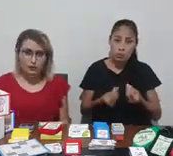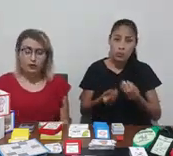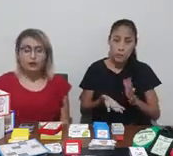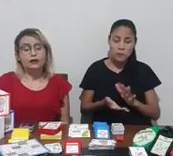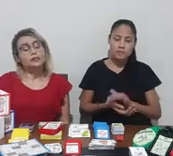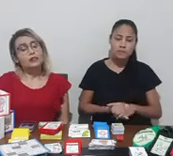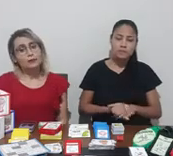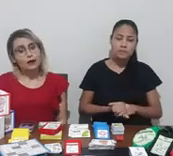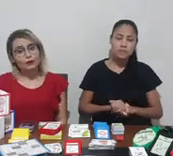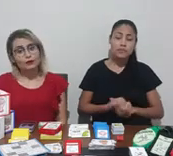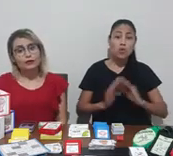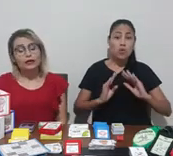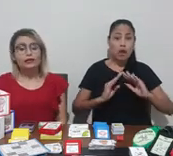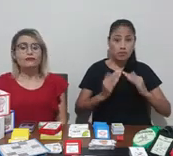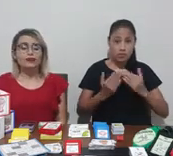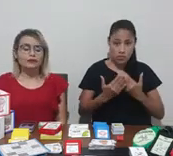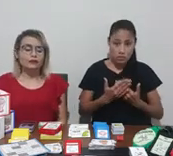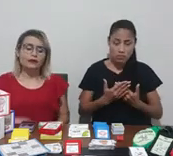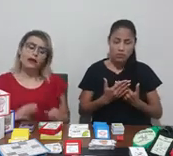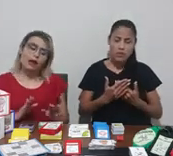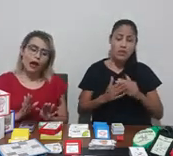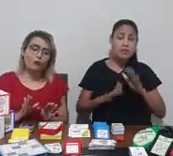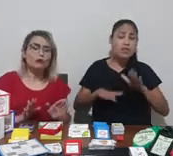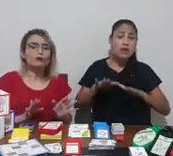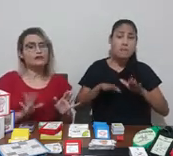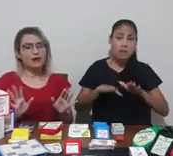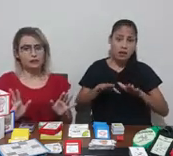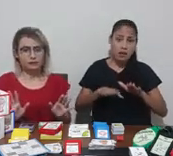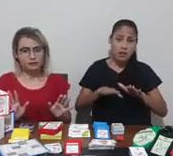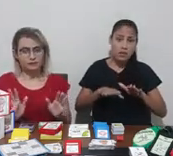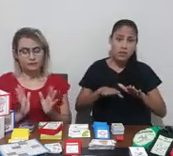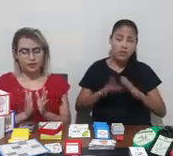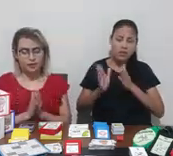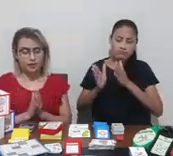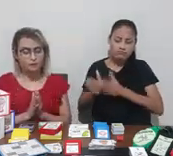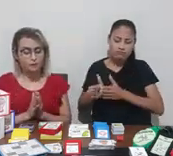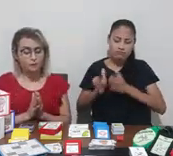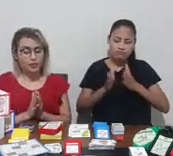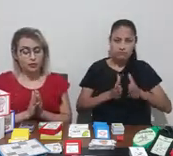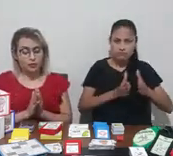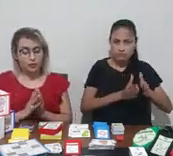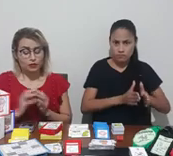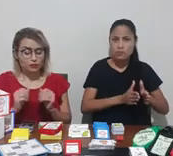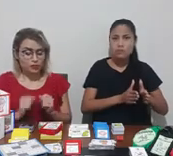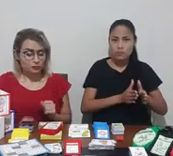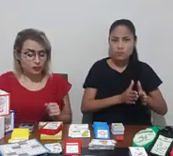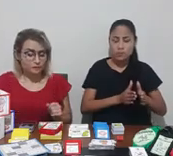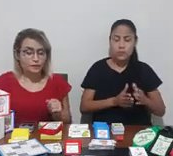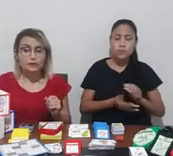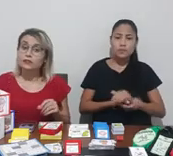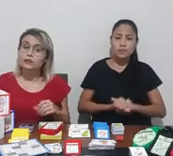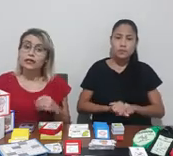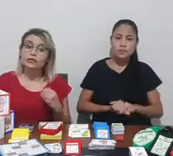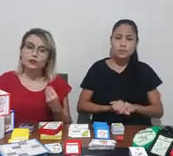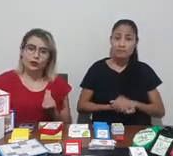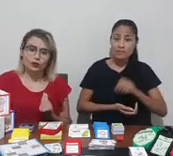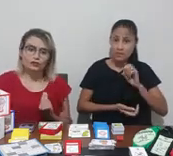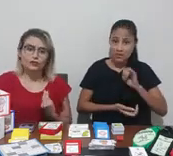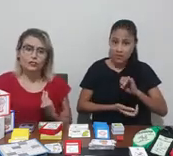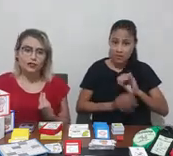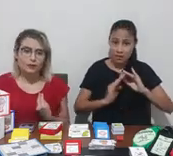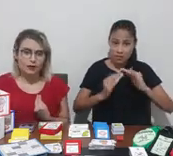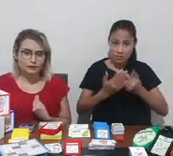escola, esse trabalho ele vai ter algumas faces, certo? Então, veja bem, se a